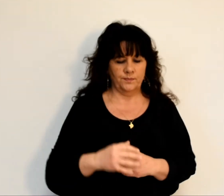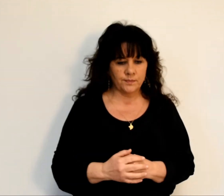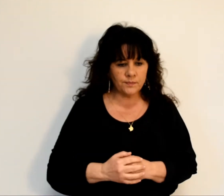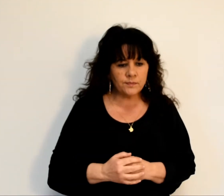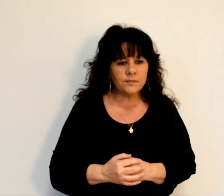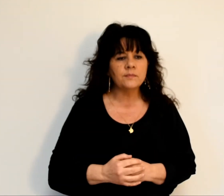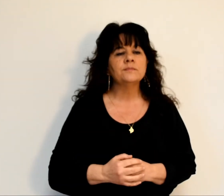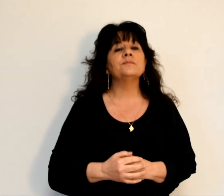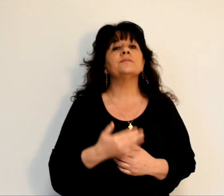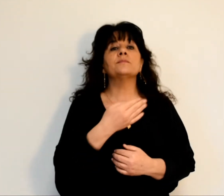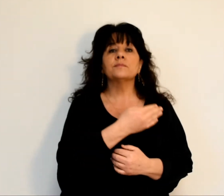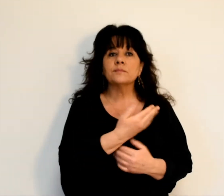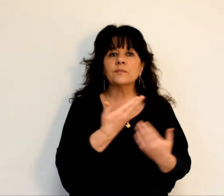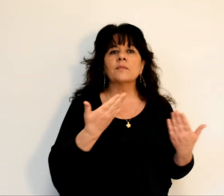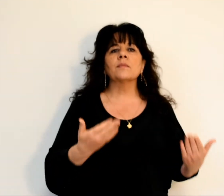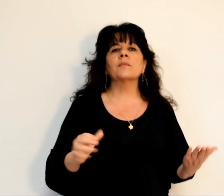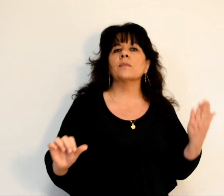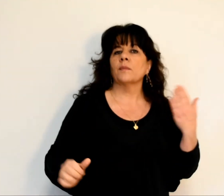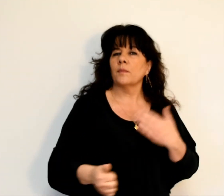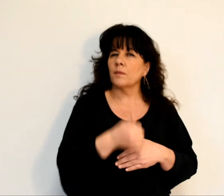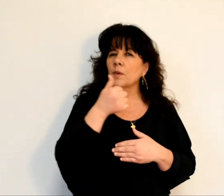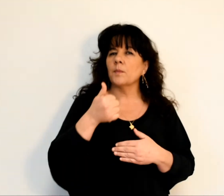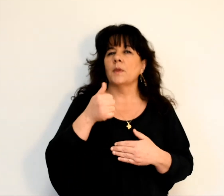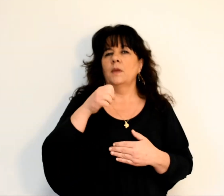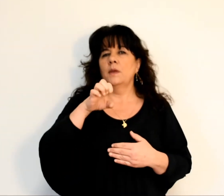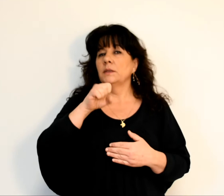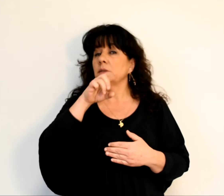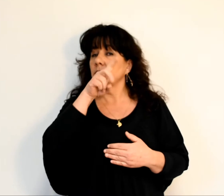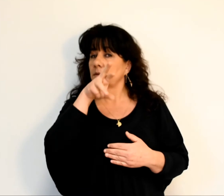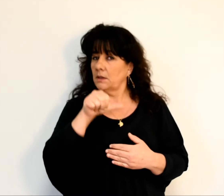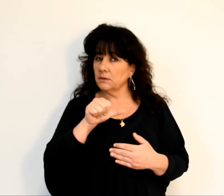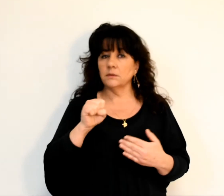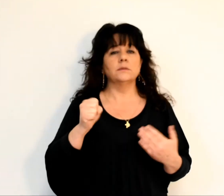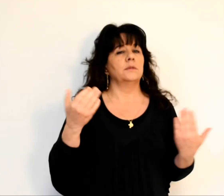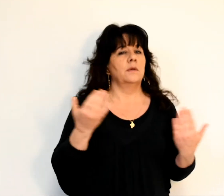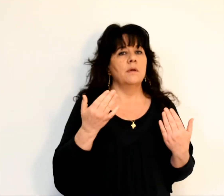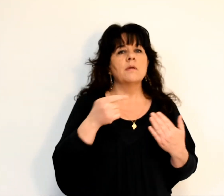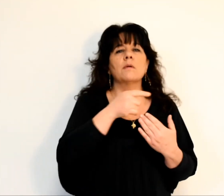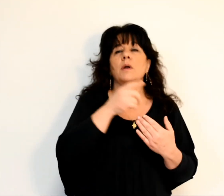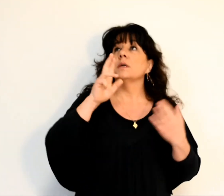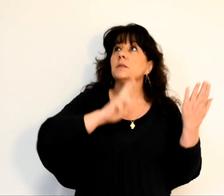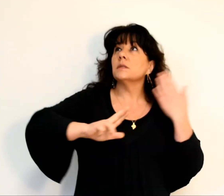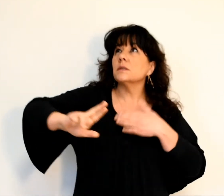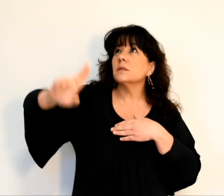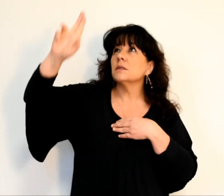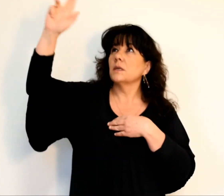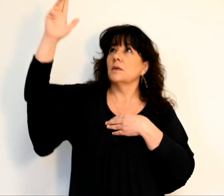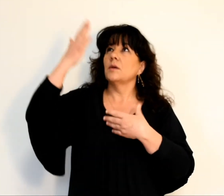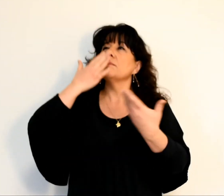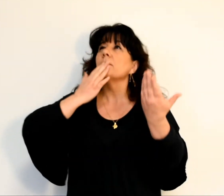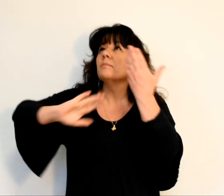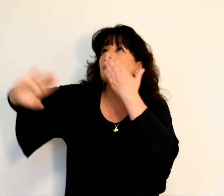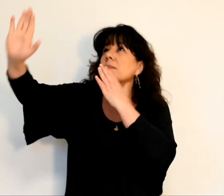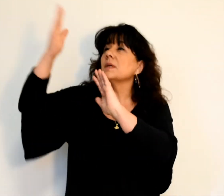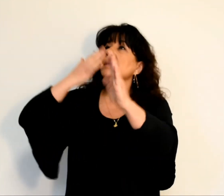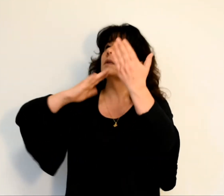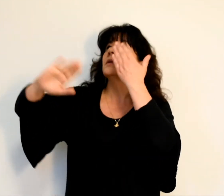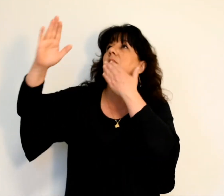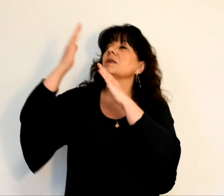Alors Esdras bénit le Seigneur, le Dieu très grand, et tout le peuple, levant les mains, répondit